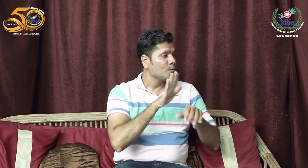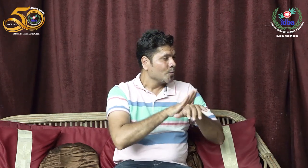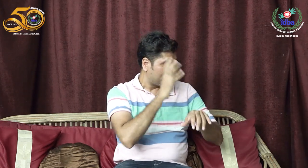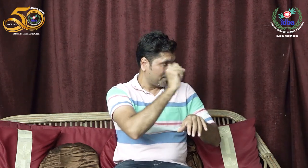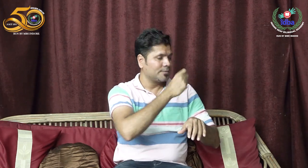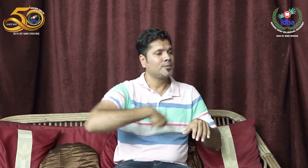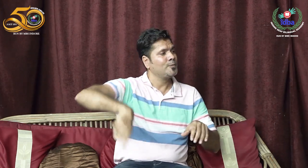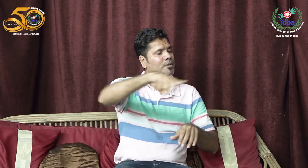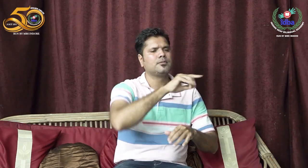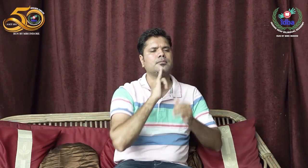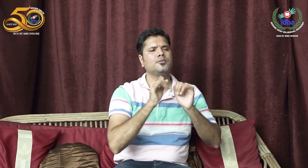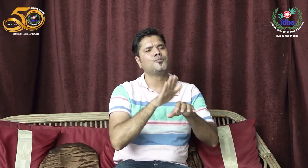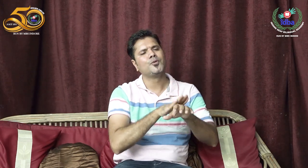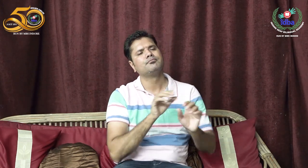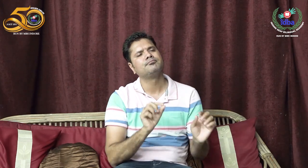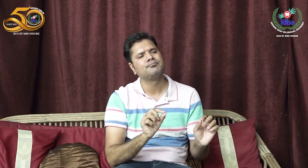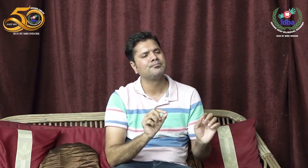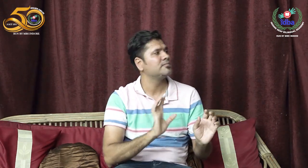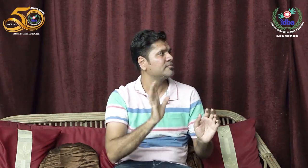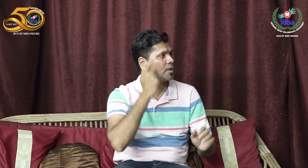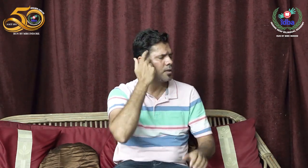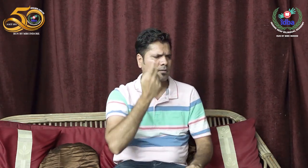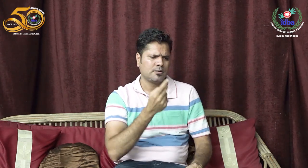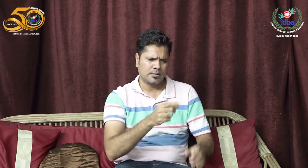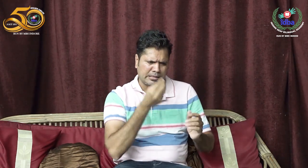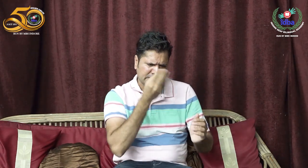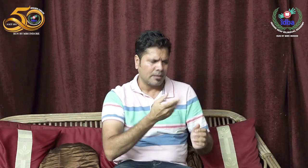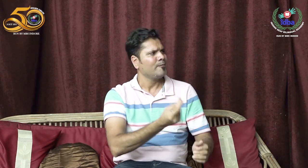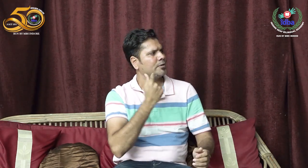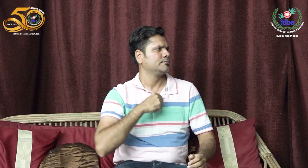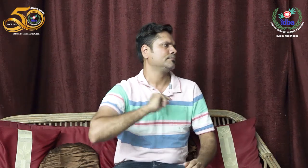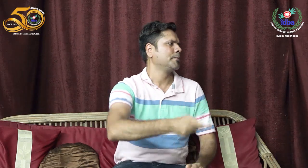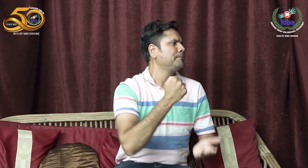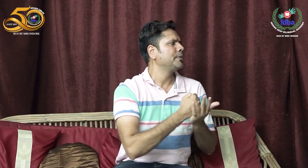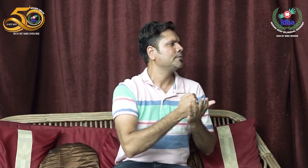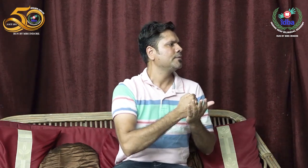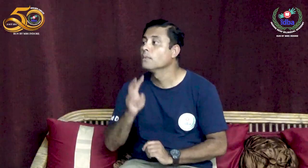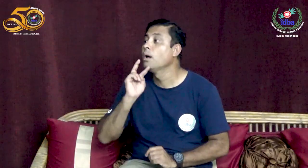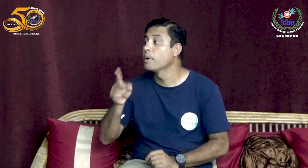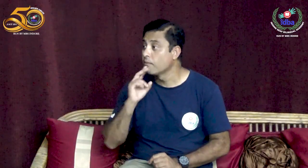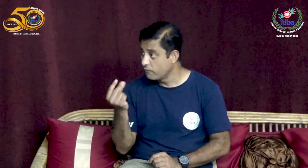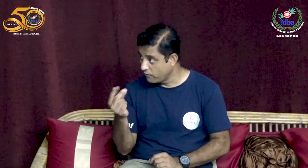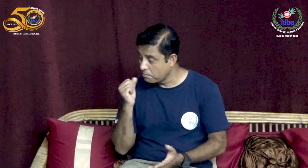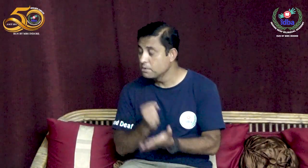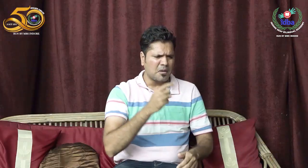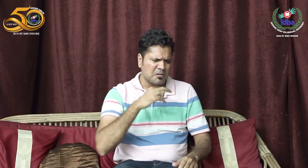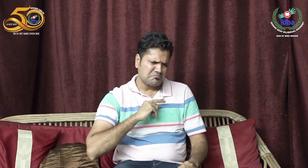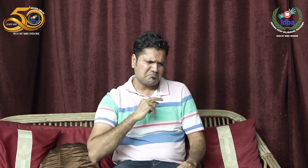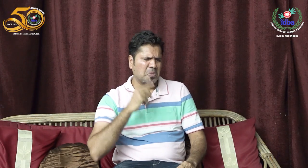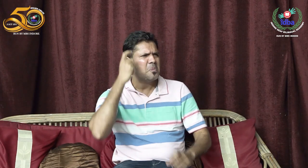हुआ, और मुझे याद है कि सबका इंटरव्यू था बहुत स्लो था, और बहुत इजी क्वेश्चंस थे। तो उन्होंने लिख के जो फर्स्ट जो है